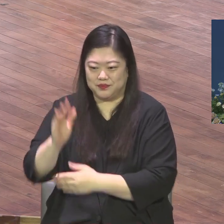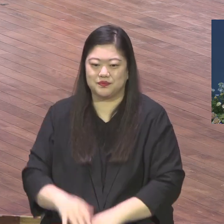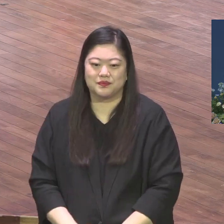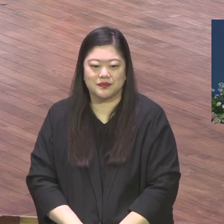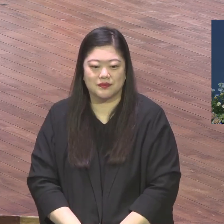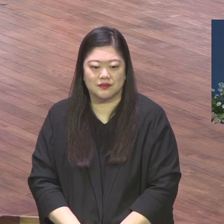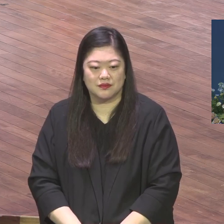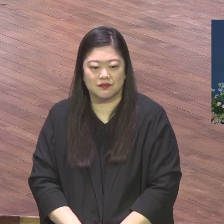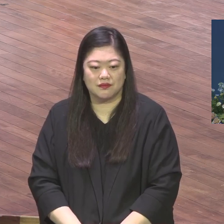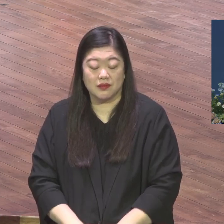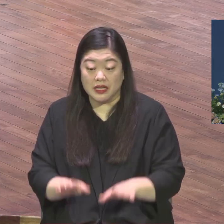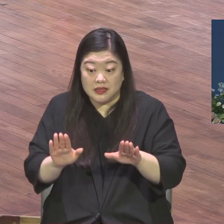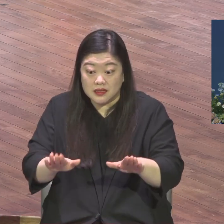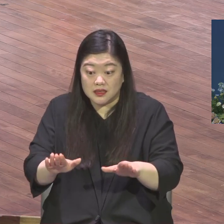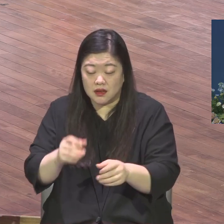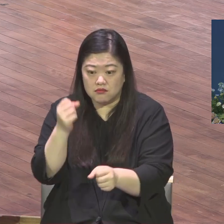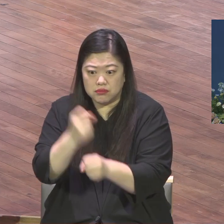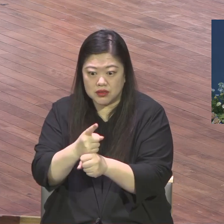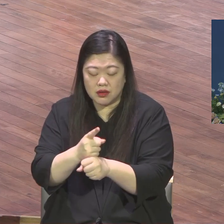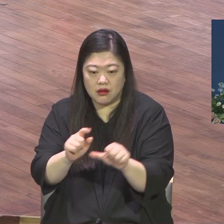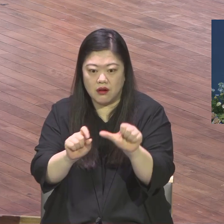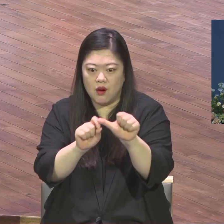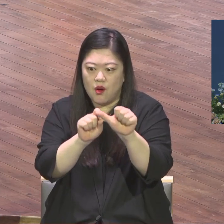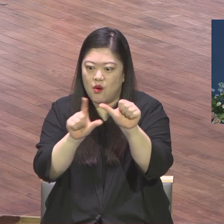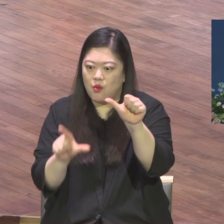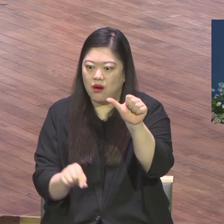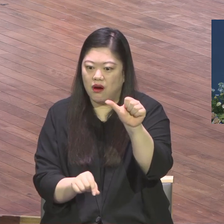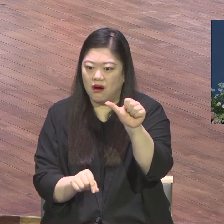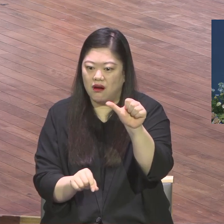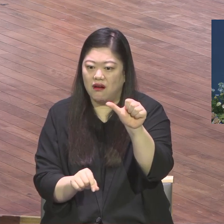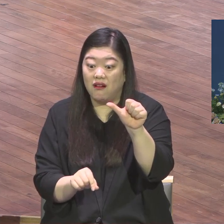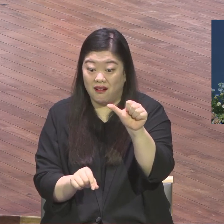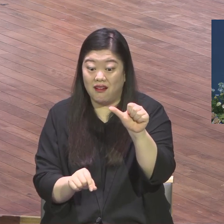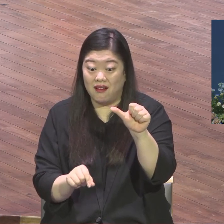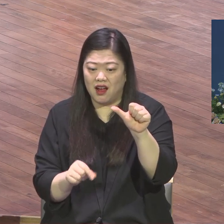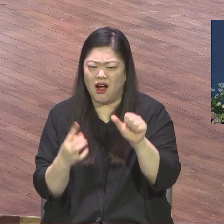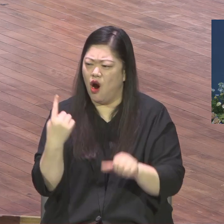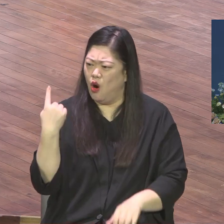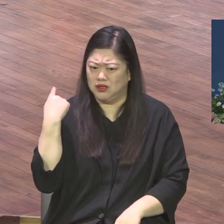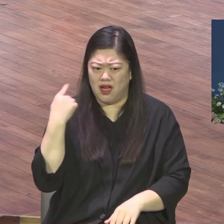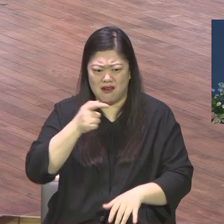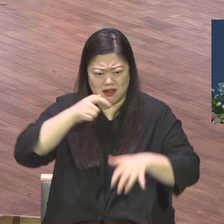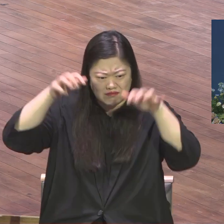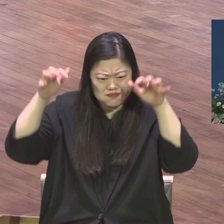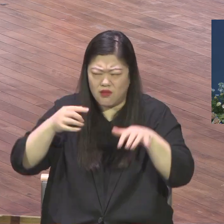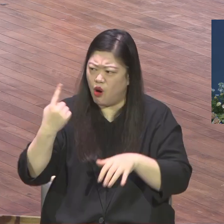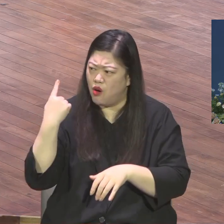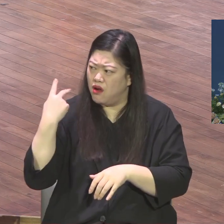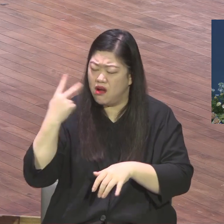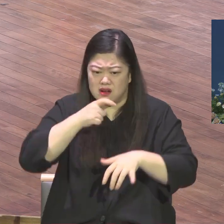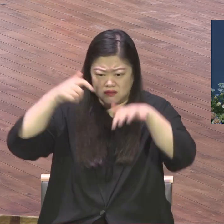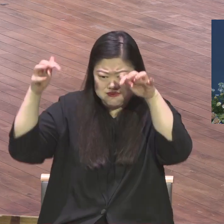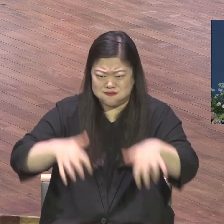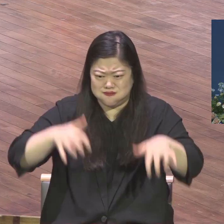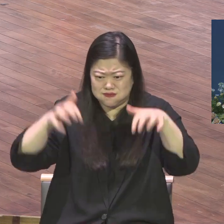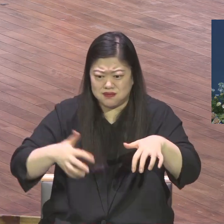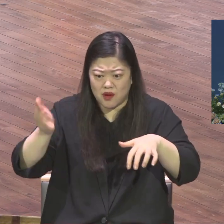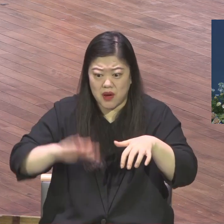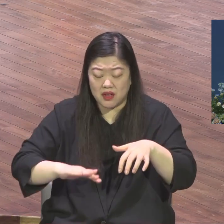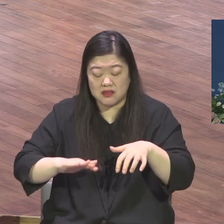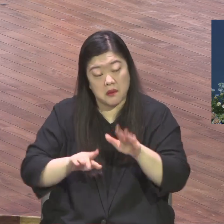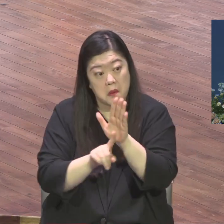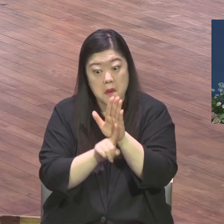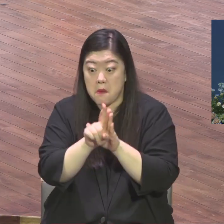날씨가 화창한 5월이지요. 뭐 어제 오늘은 비가 좀 왔습니다만은 5월이 가장 화창한 그런